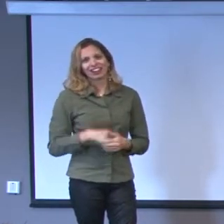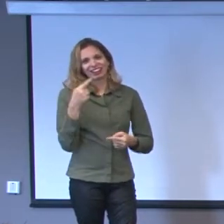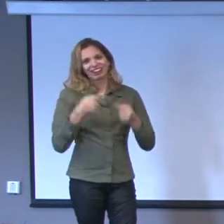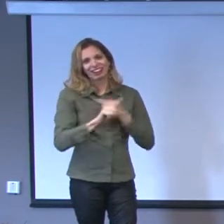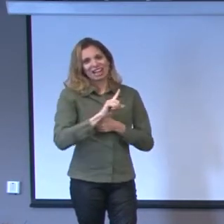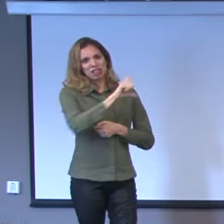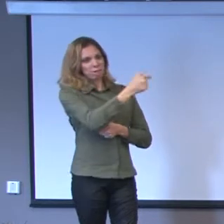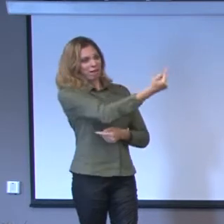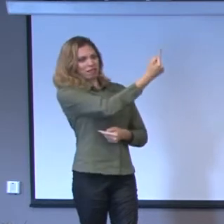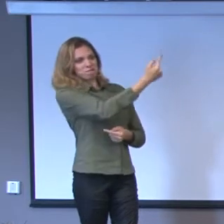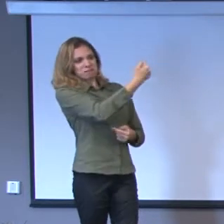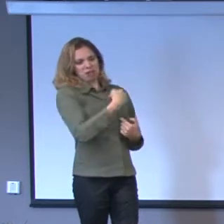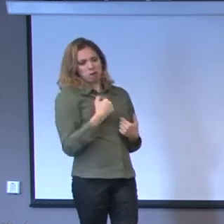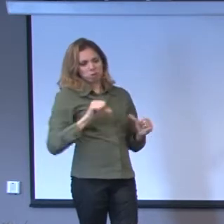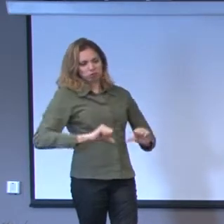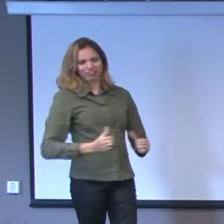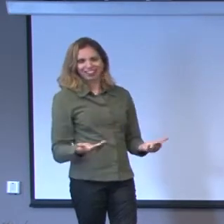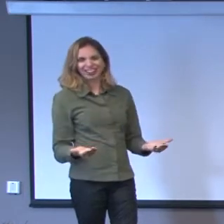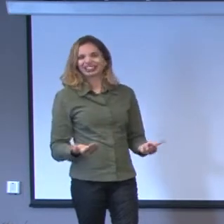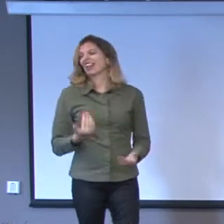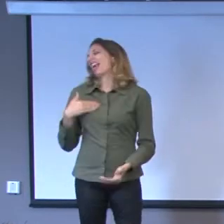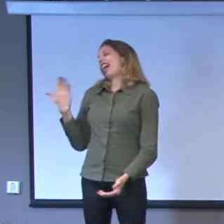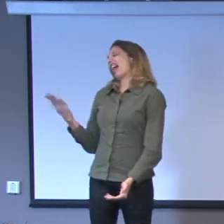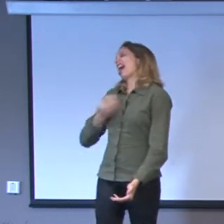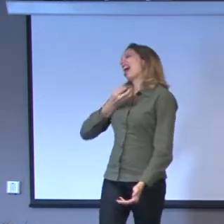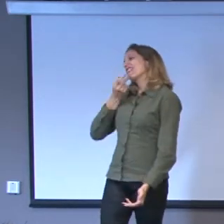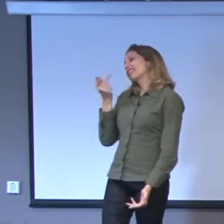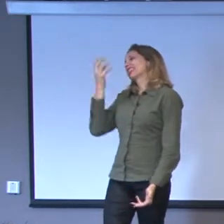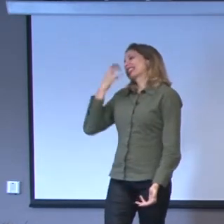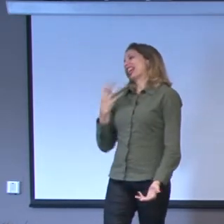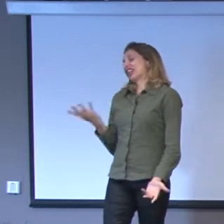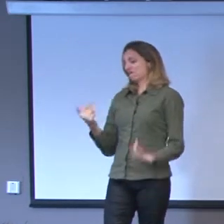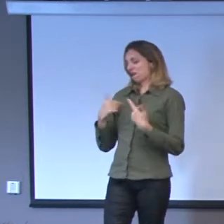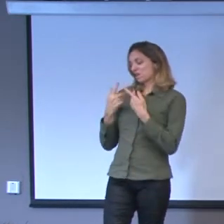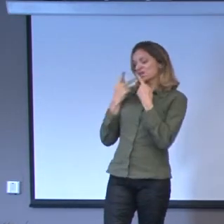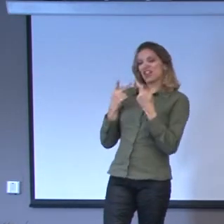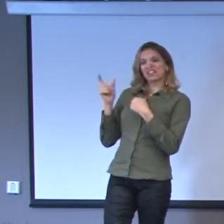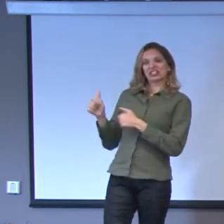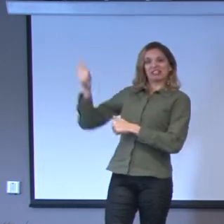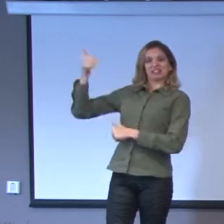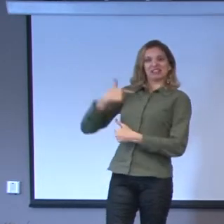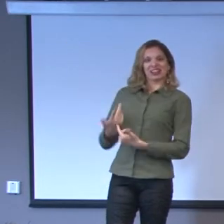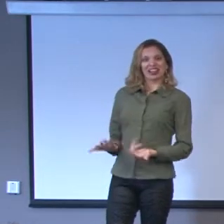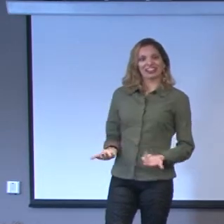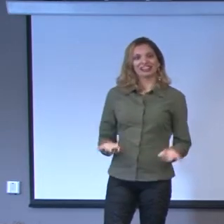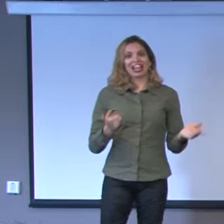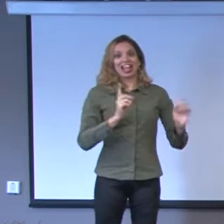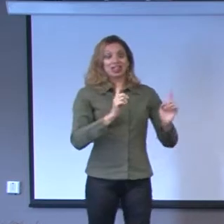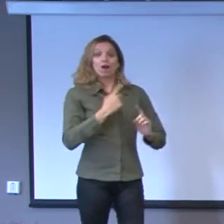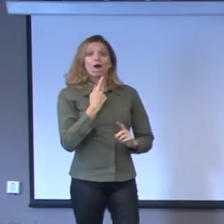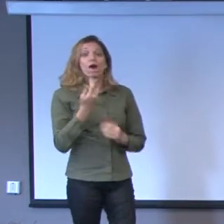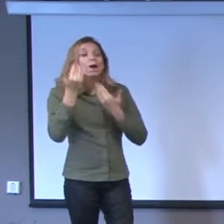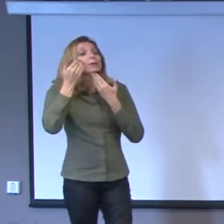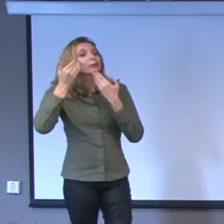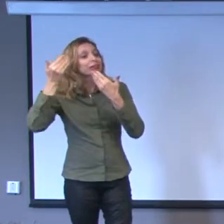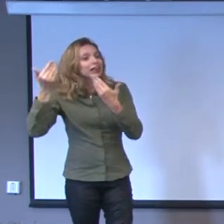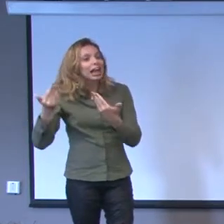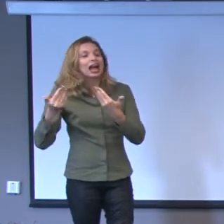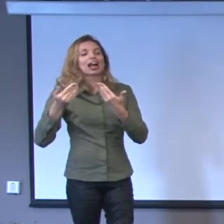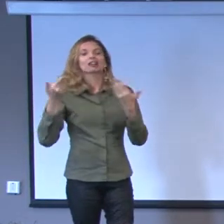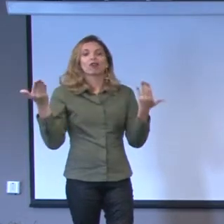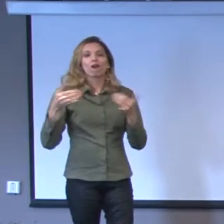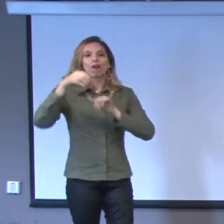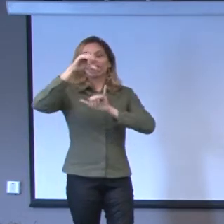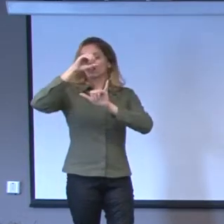depois do Rodrigo. Até parece. Eu que digo isso. Obrigado à Fundação, em nome do Vitor,